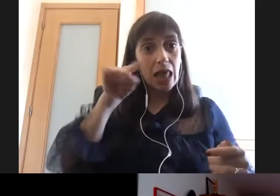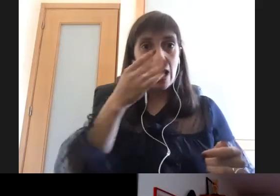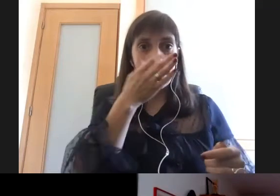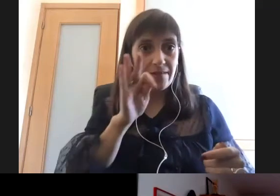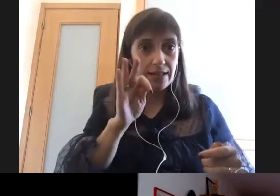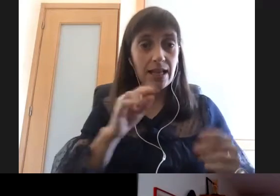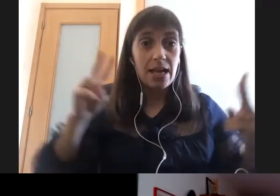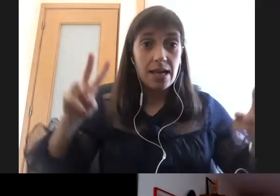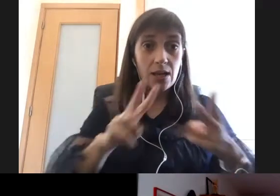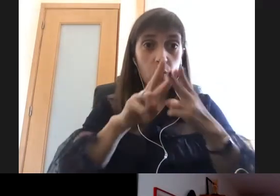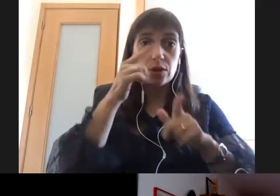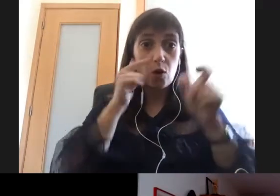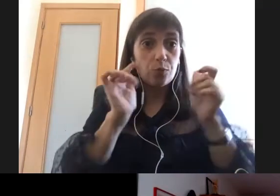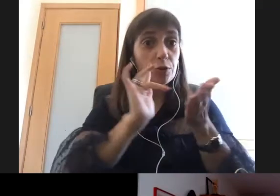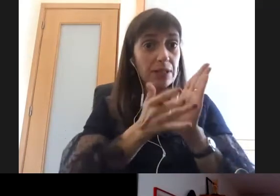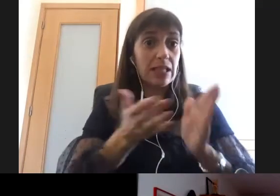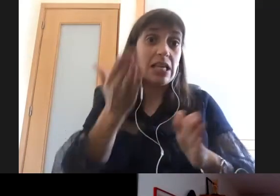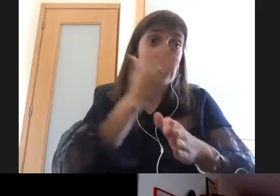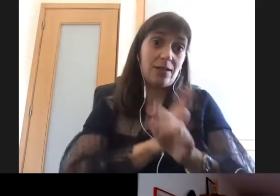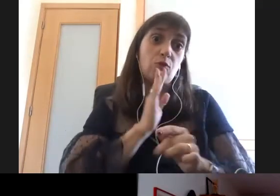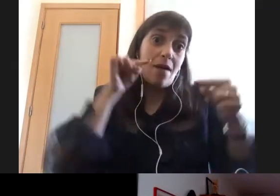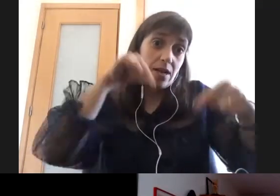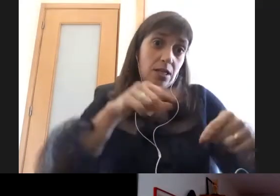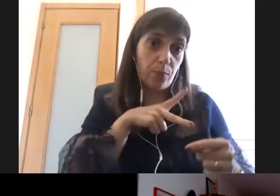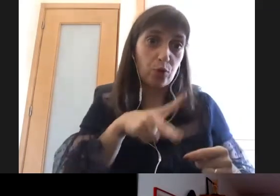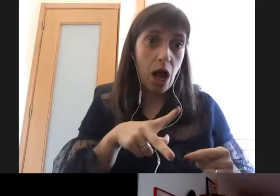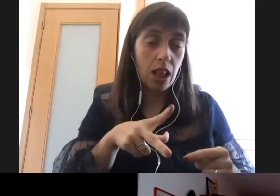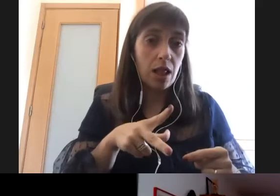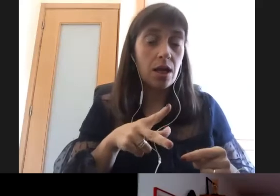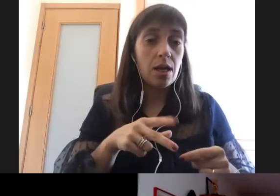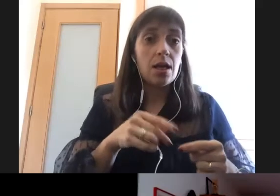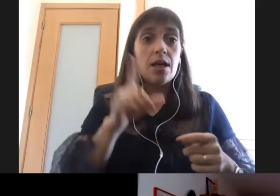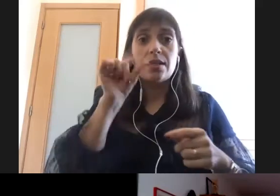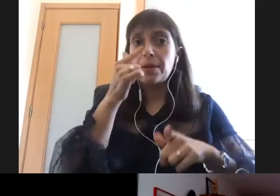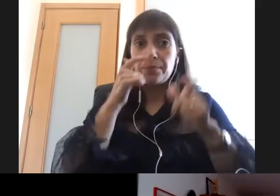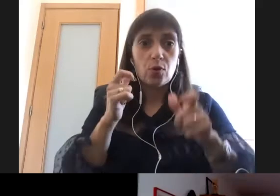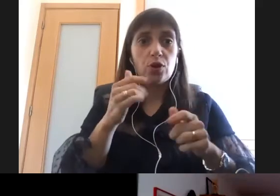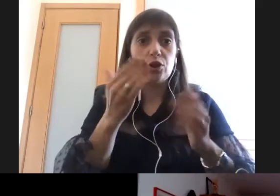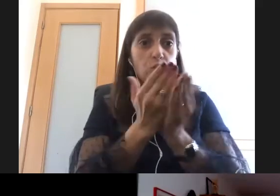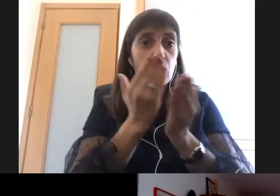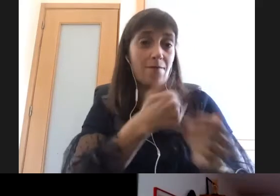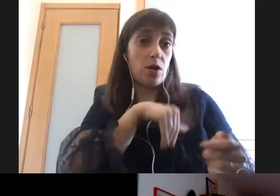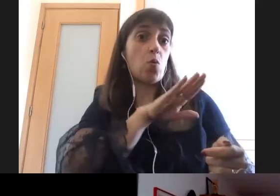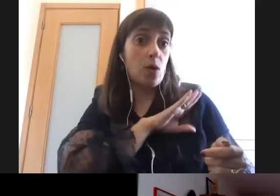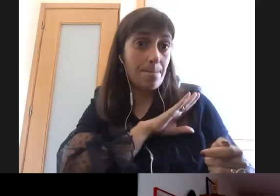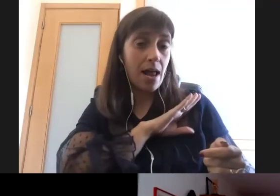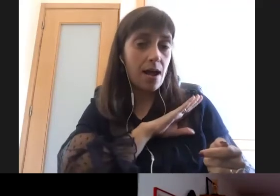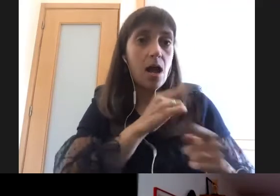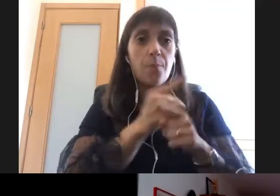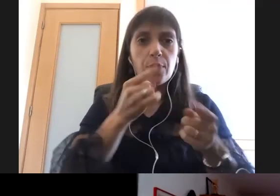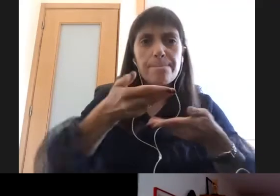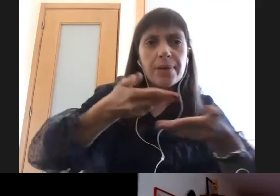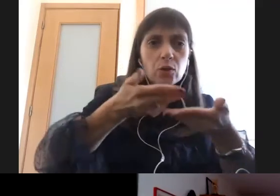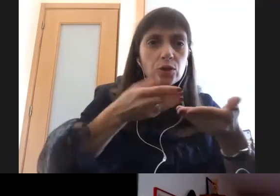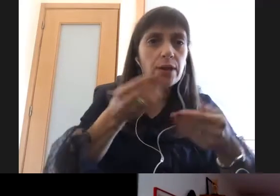com brasileiros que moravam em Portugal, estudantes em Coimbra, para negociar a possibilidade de